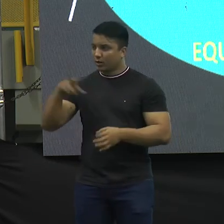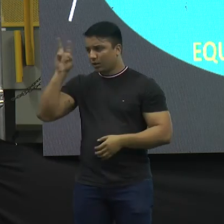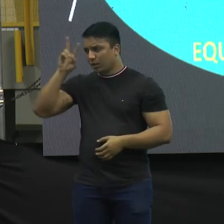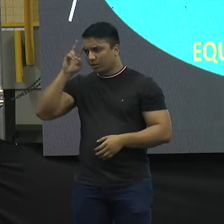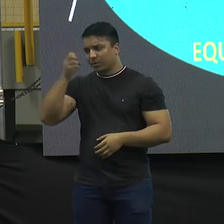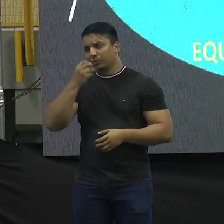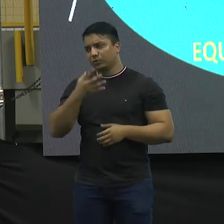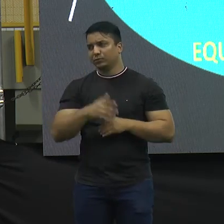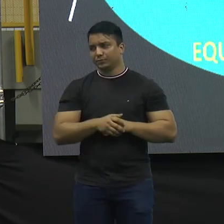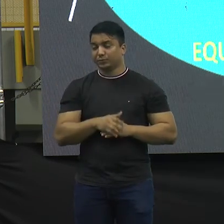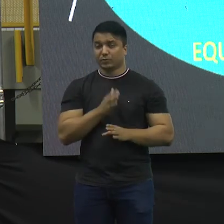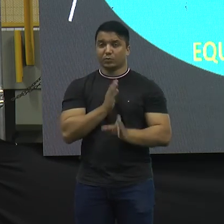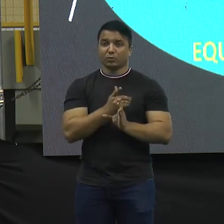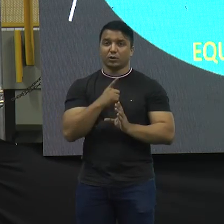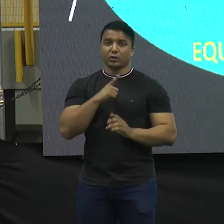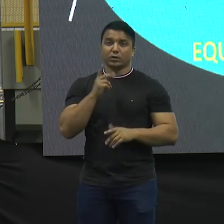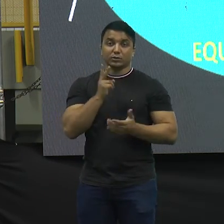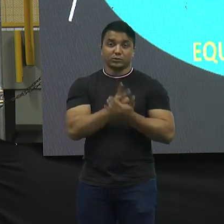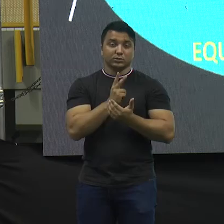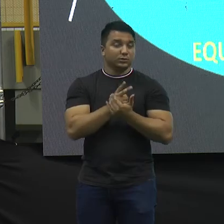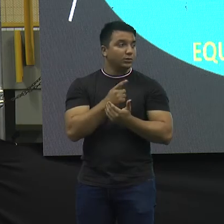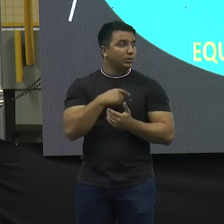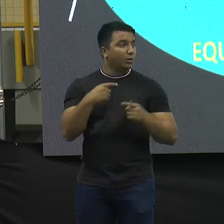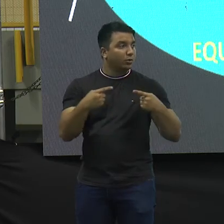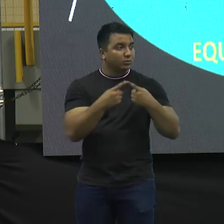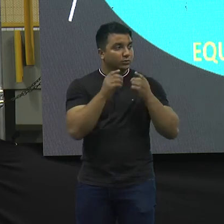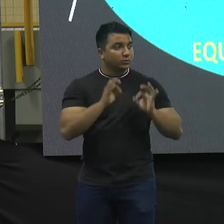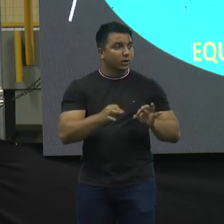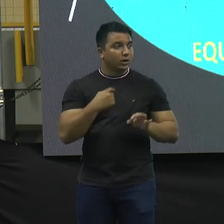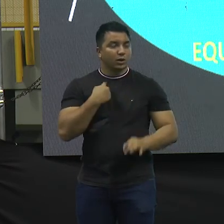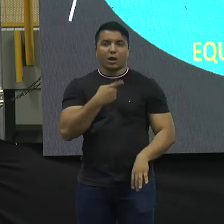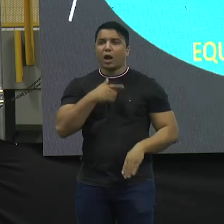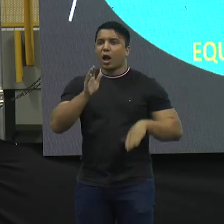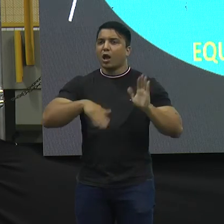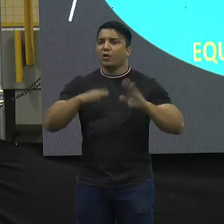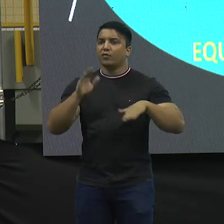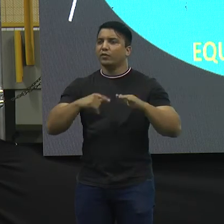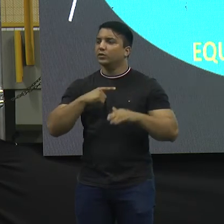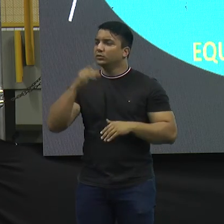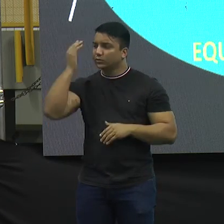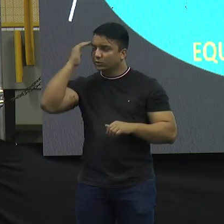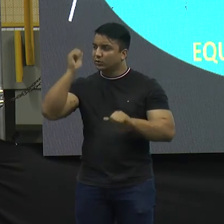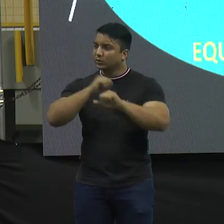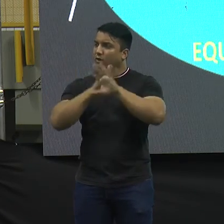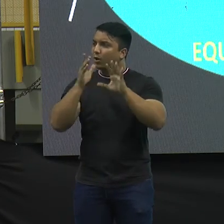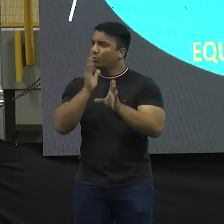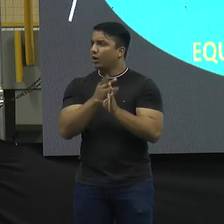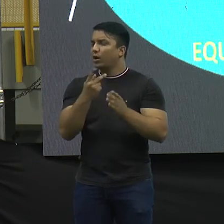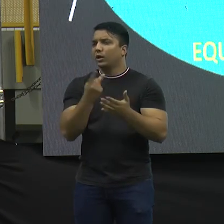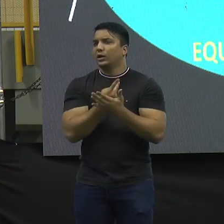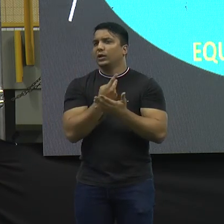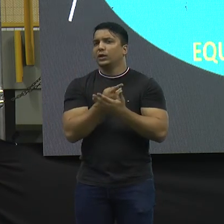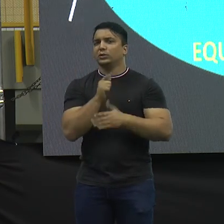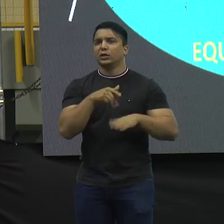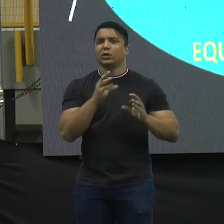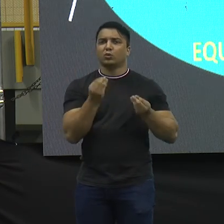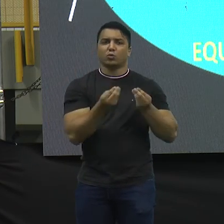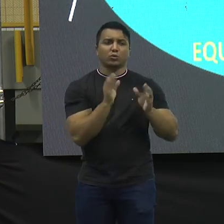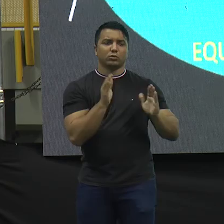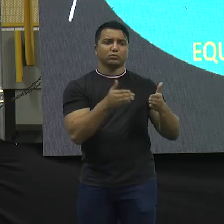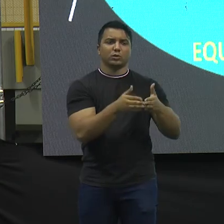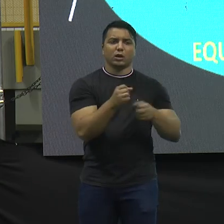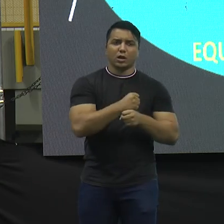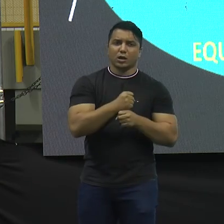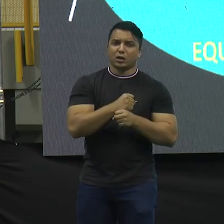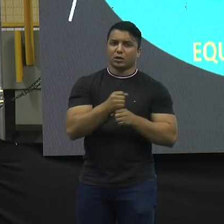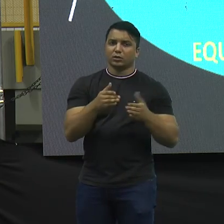disso. Porque pode haver esse tipo de abordagem. E a gente, às vezes, entende de forma errônea a definição das estações do